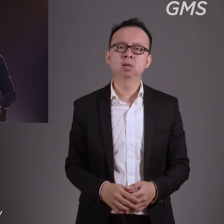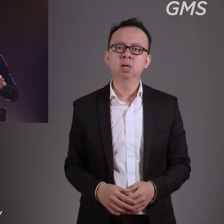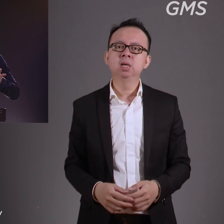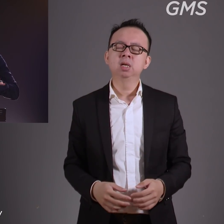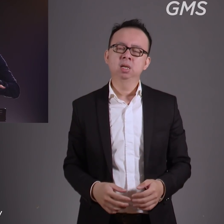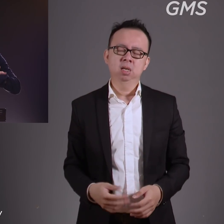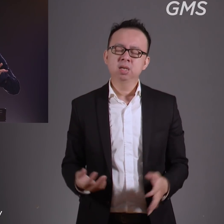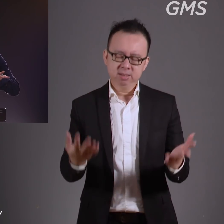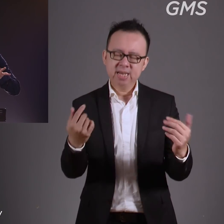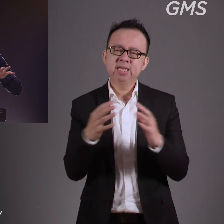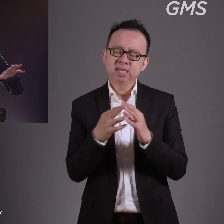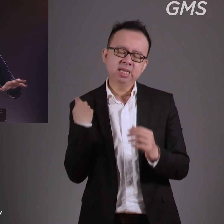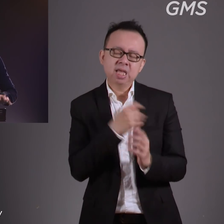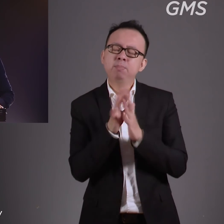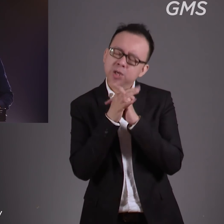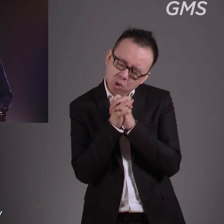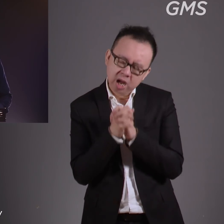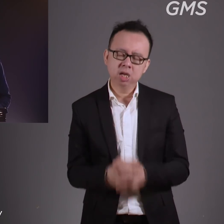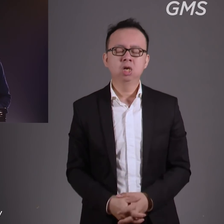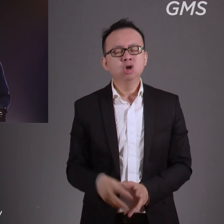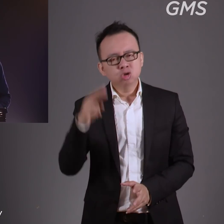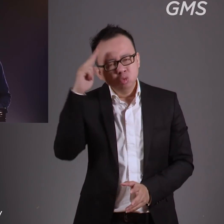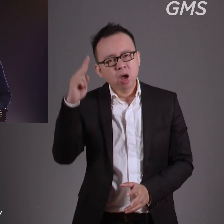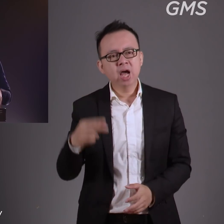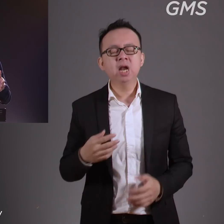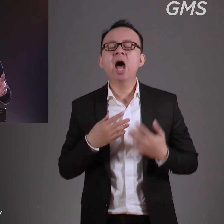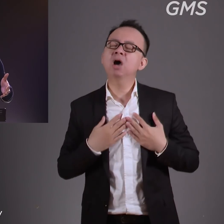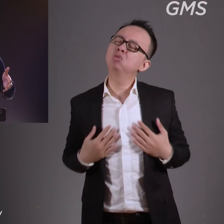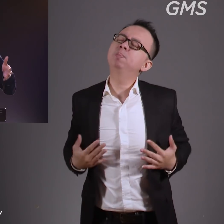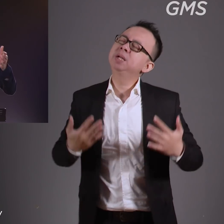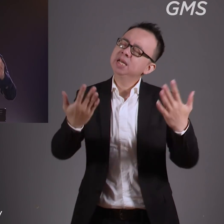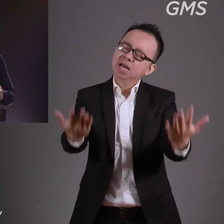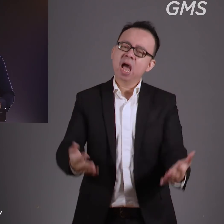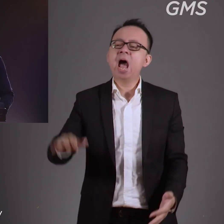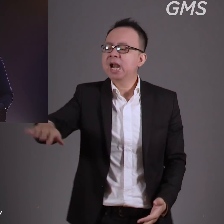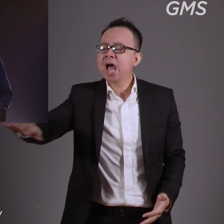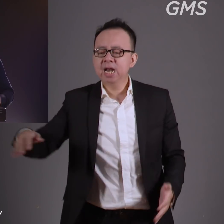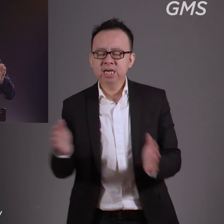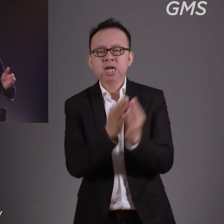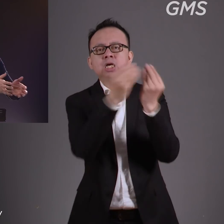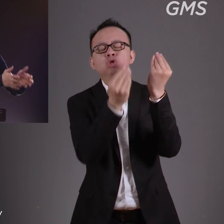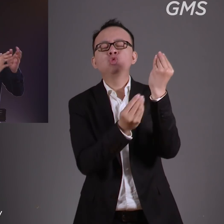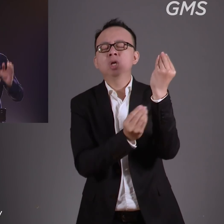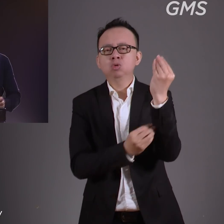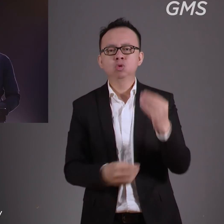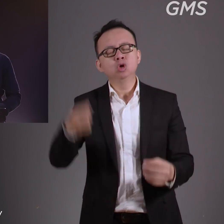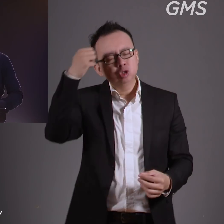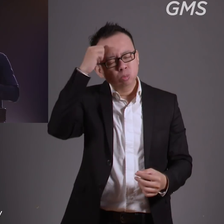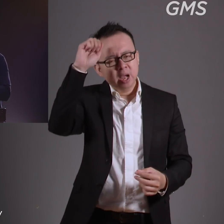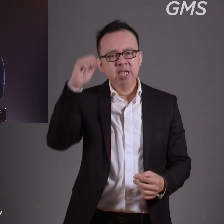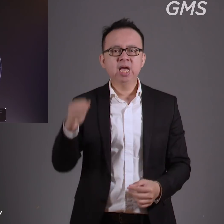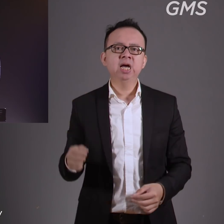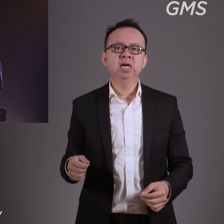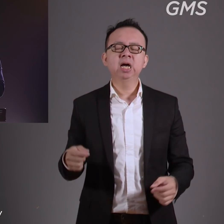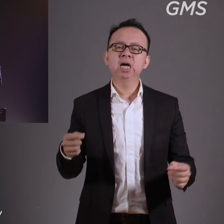Tuhan, aku serahkan anakku 1, 2, 3. Gak tahu anaknya berapa. Aku serahkan keturunanku. Siapa yang nanti jadi dokter kek,